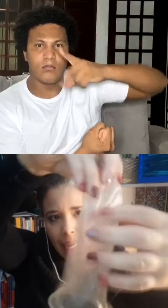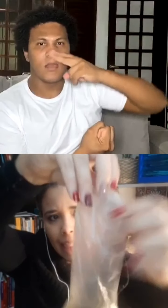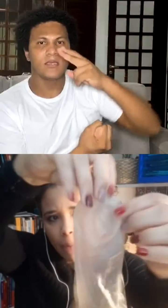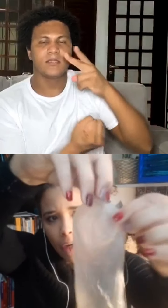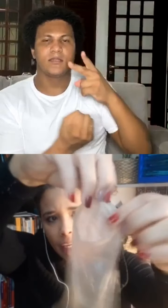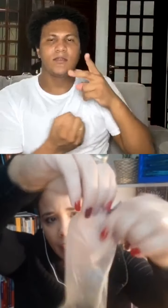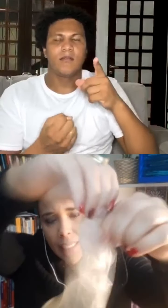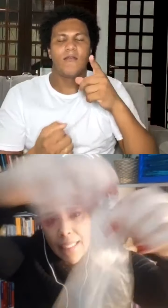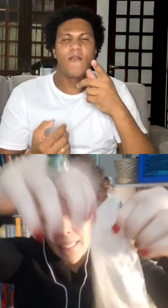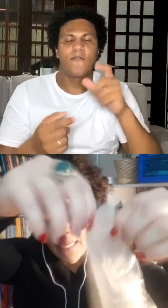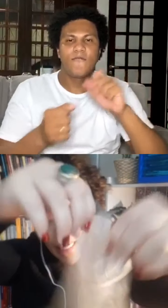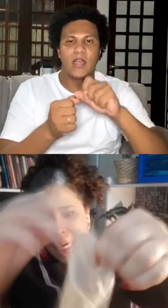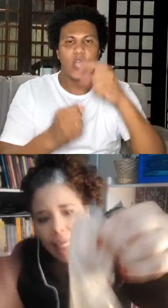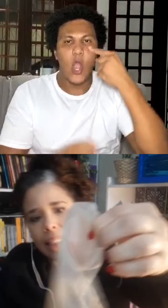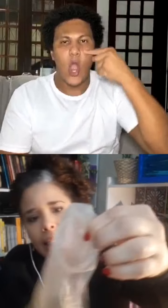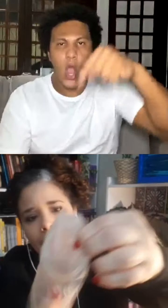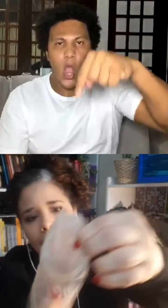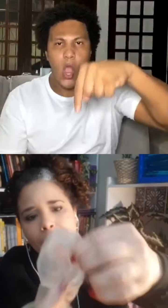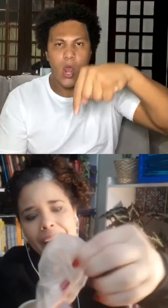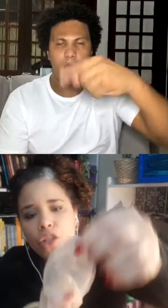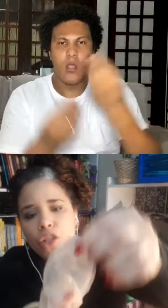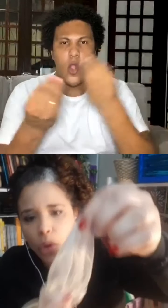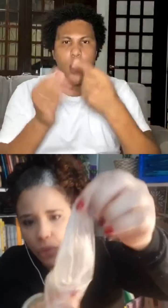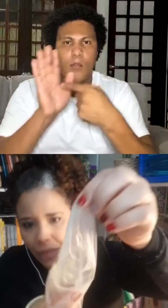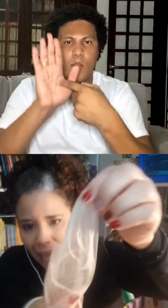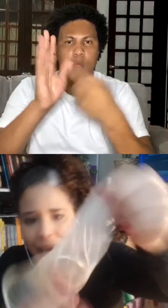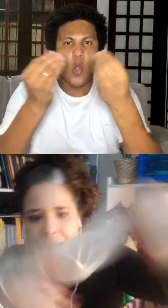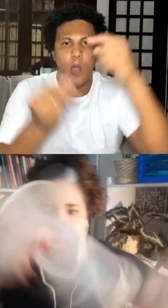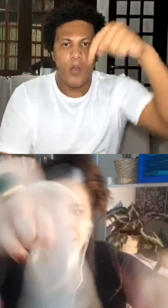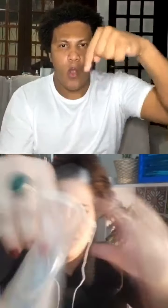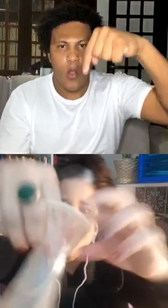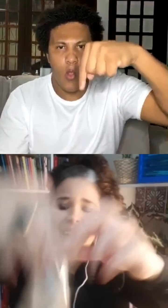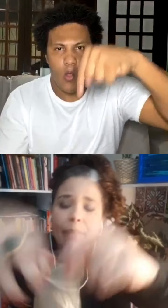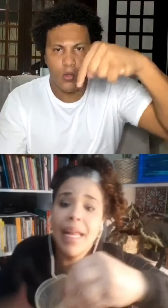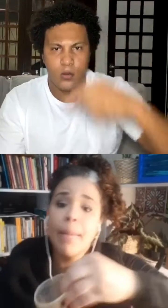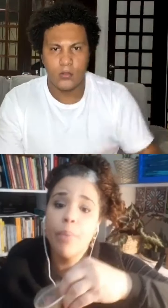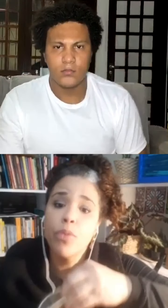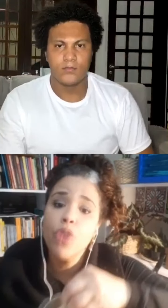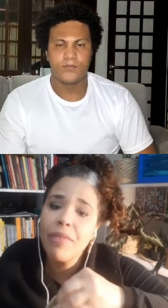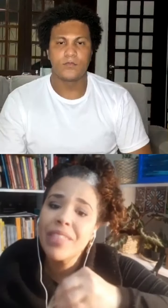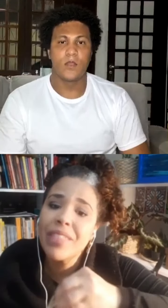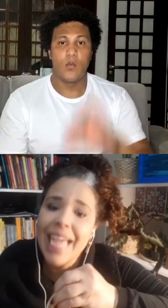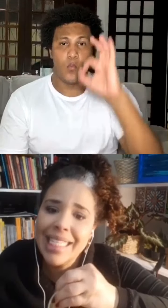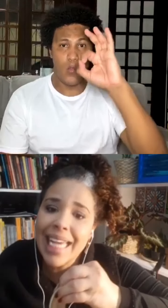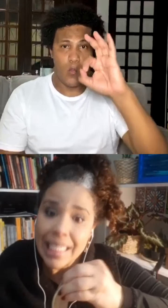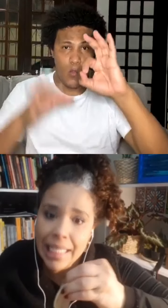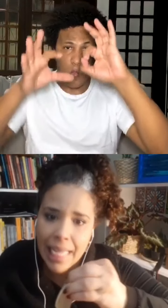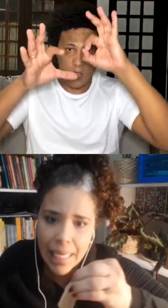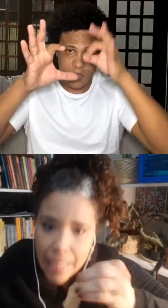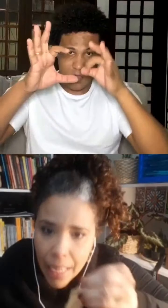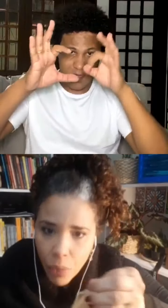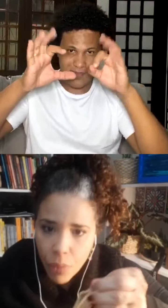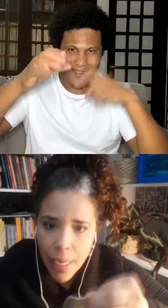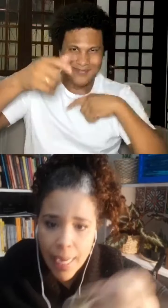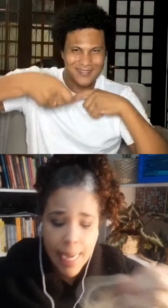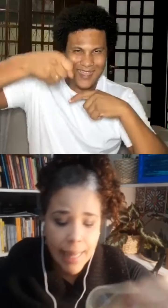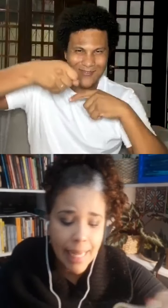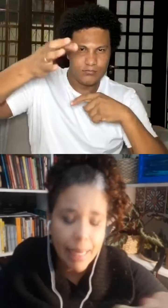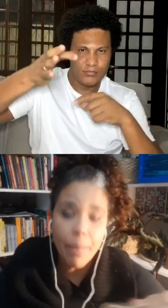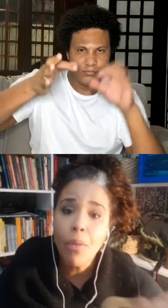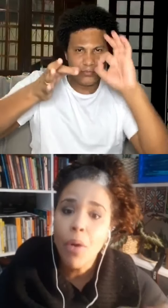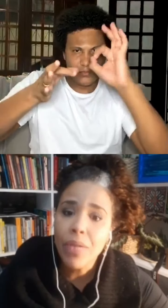Essa bolinha, esse anel, ele é solto, tá? Lembrando, ele é bom só para poder essa inserção.